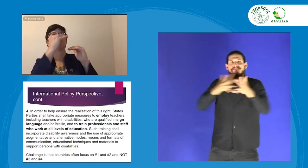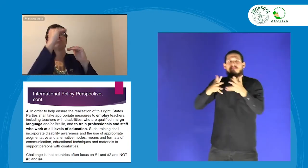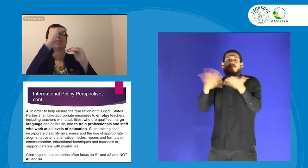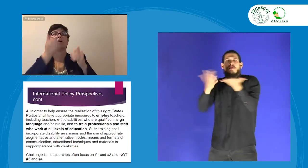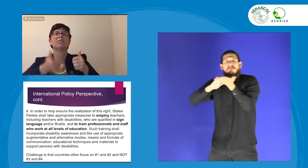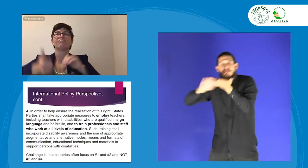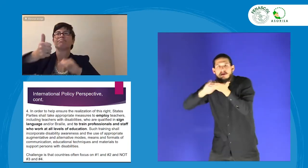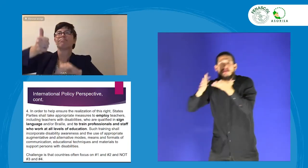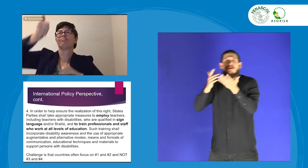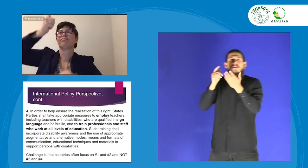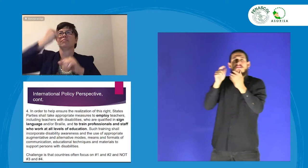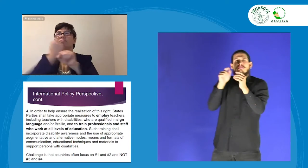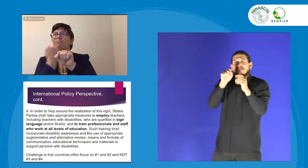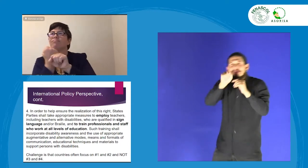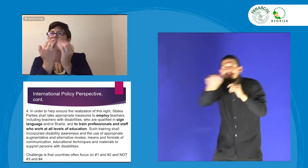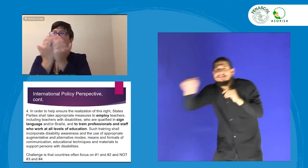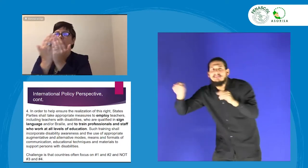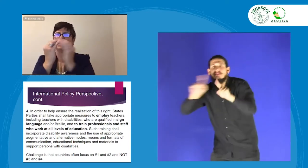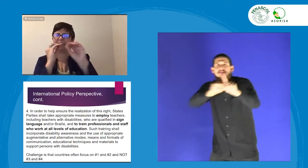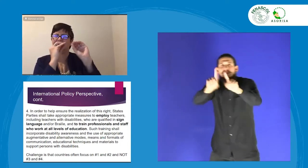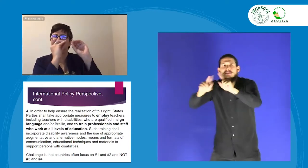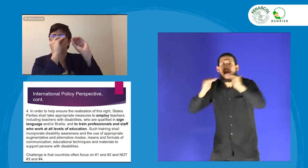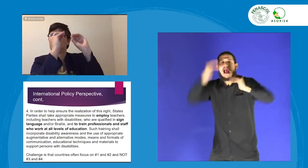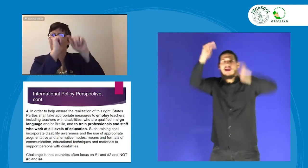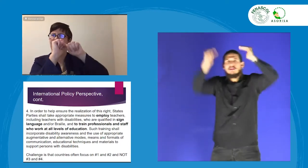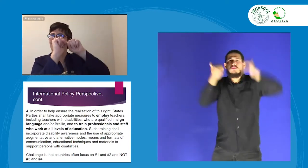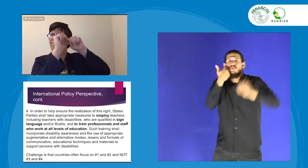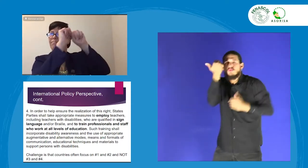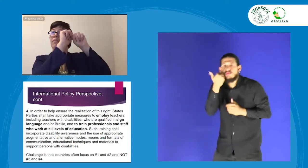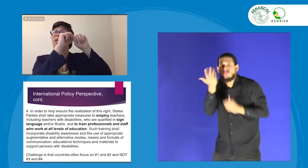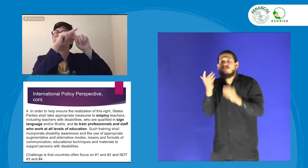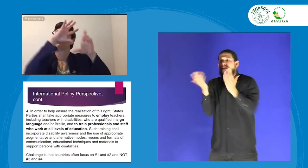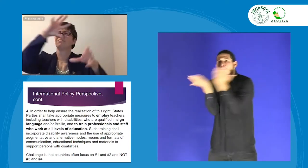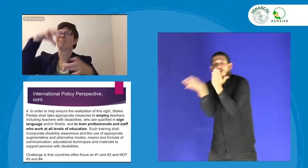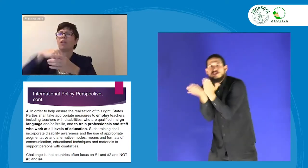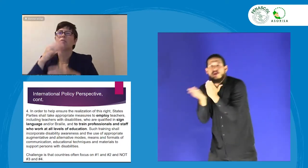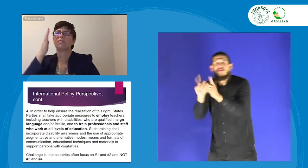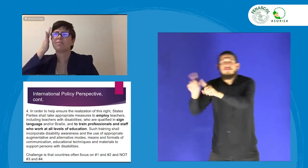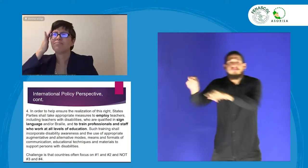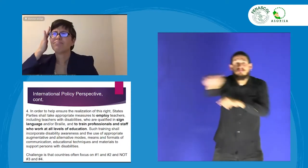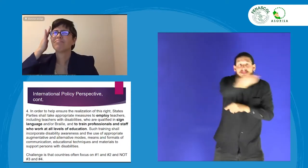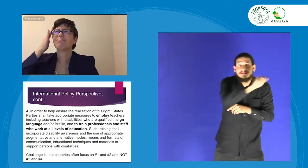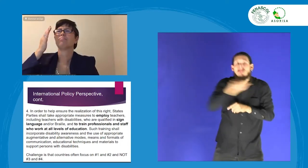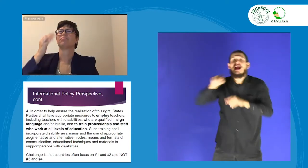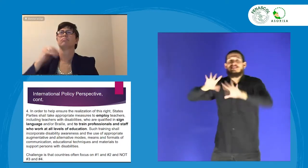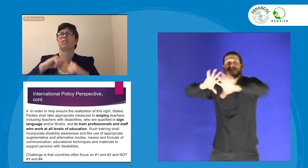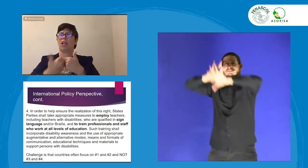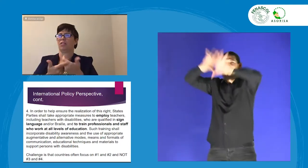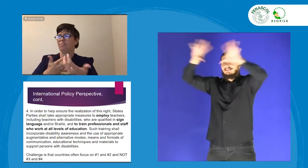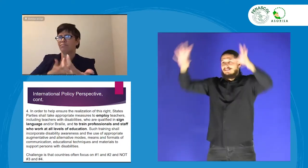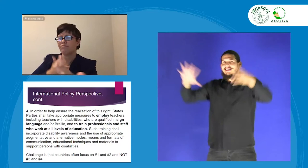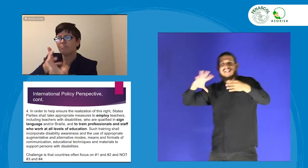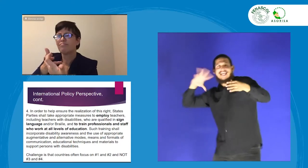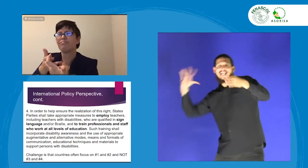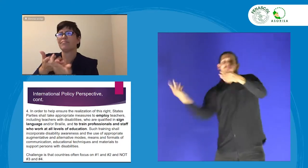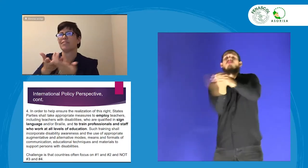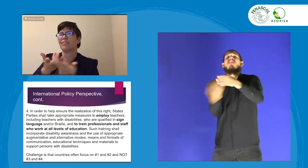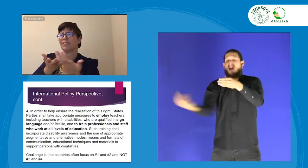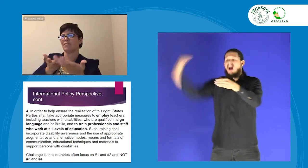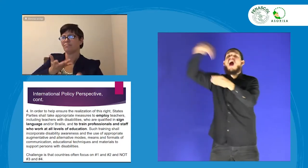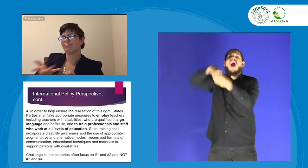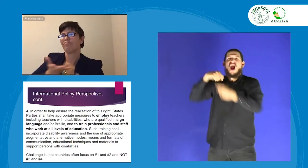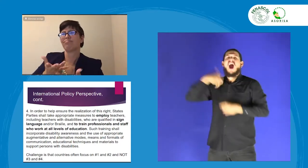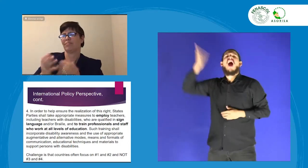y que es ese acceso en todos los niveles y etapas de la vida. Que de esta manera pues pueda desarrollar su